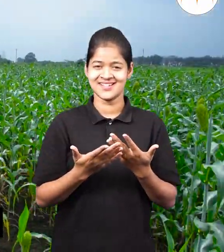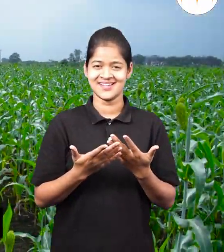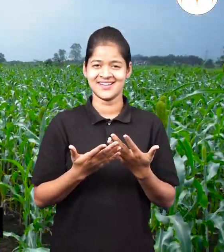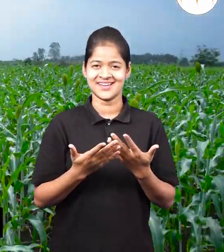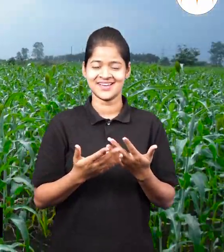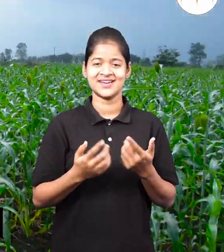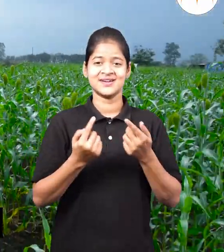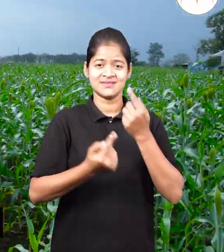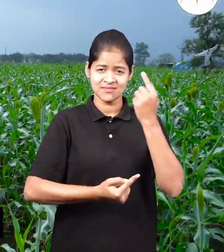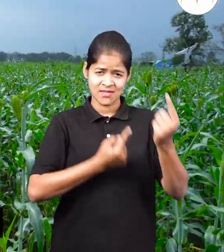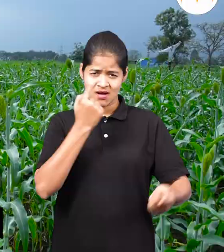मलयजशीतलाम